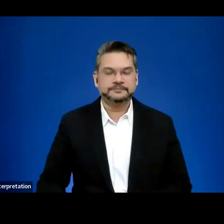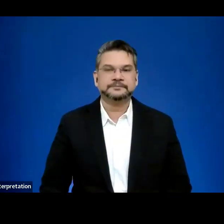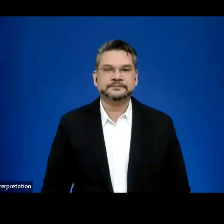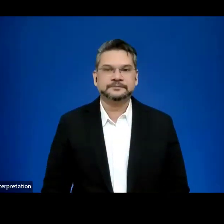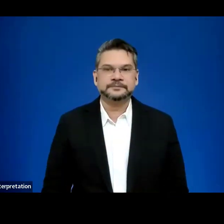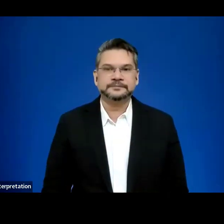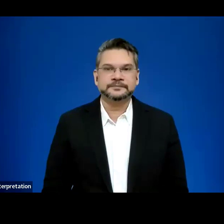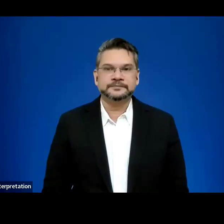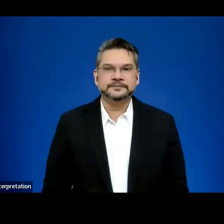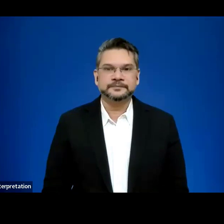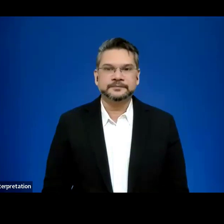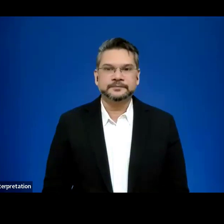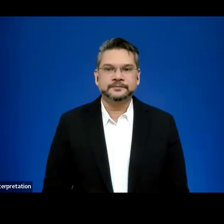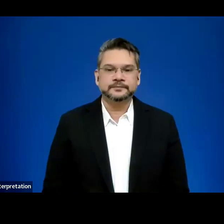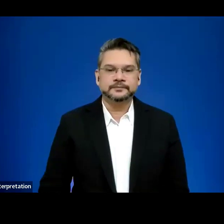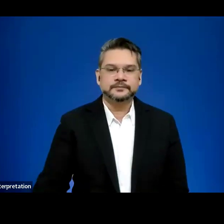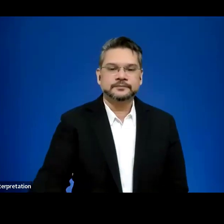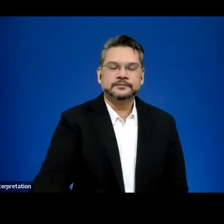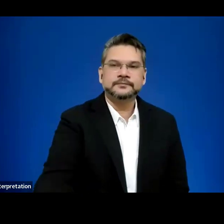谢谢 Robina。